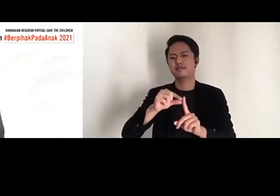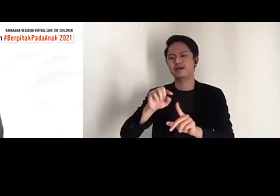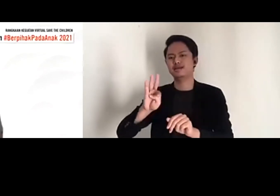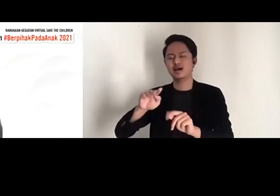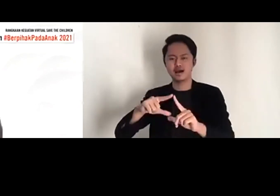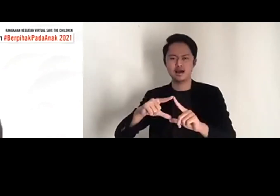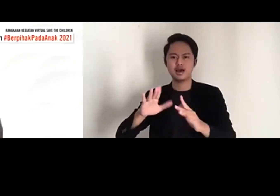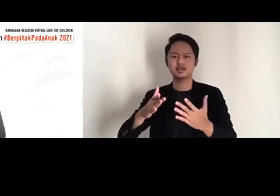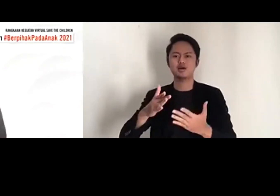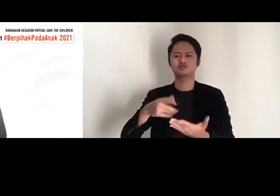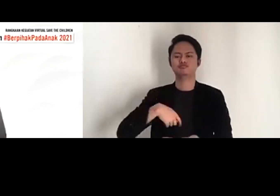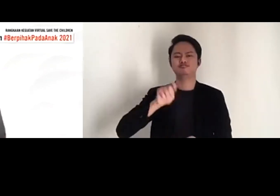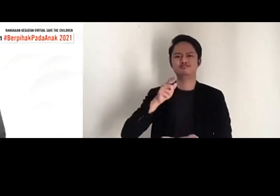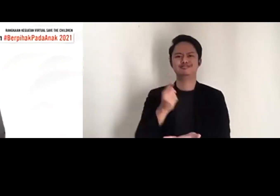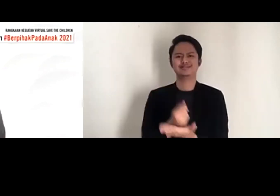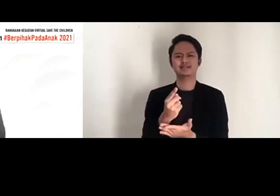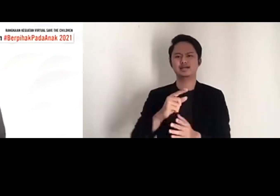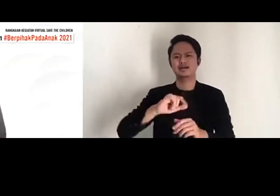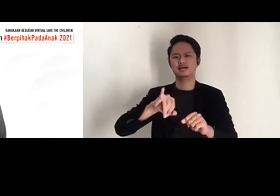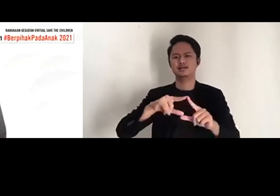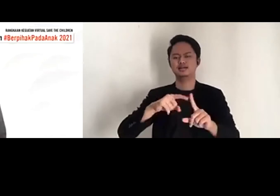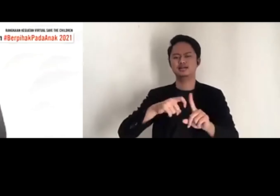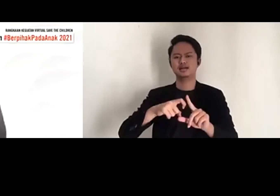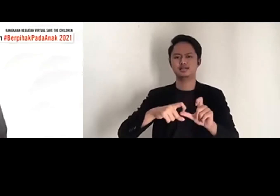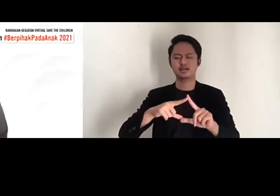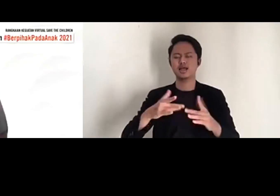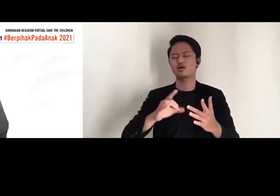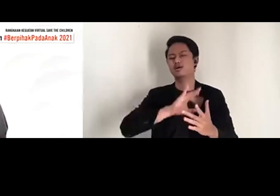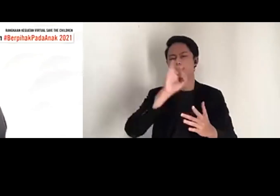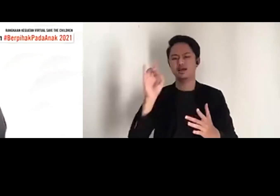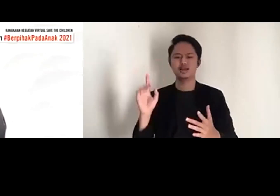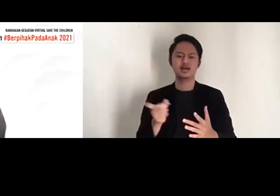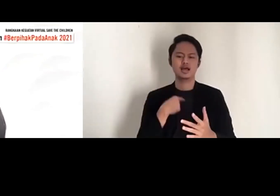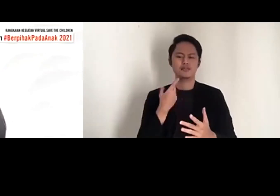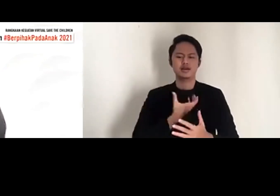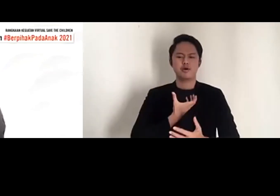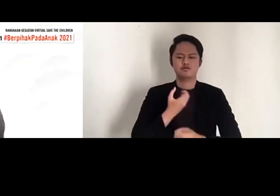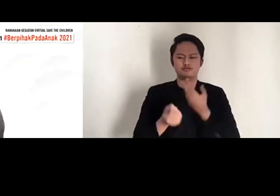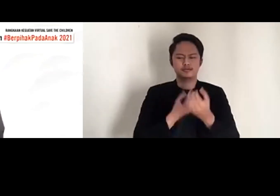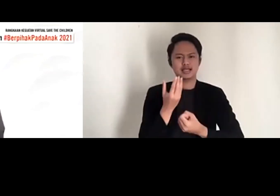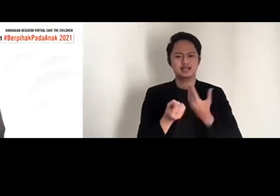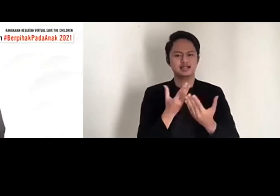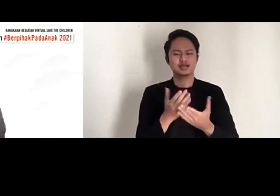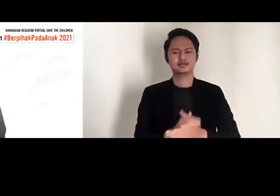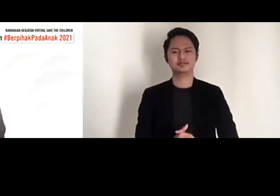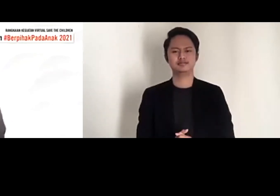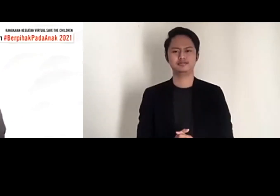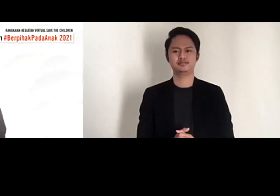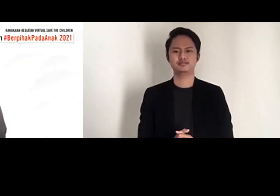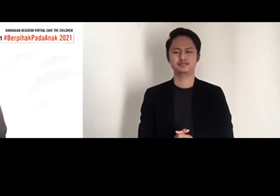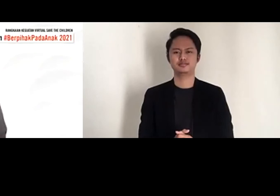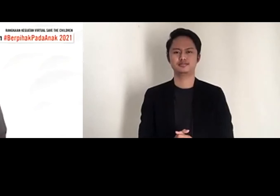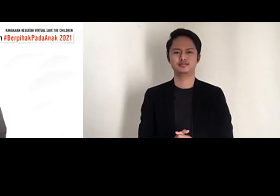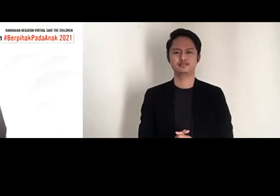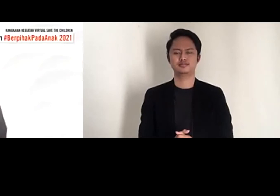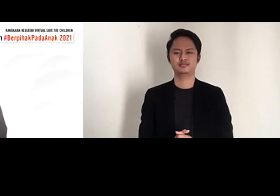serta kejaksaan, dan lain-lain. Dan perlu kami sampaikan bahwa melalui sistem